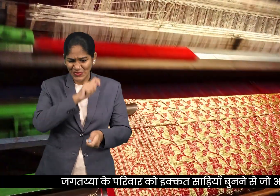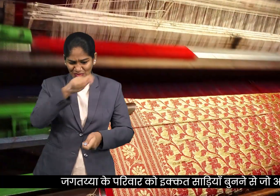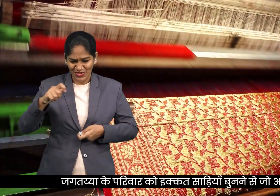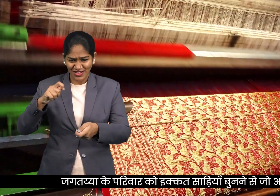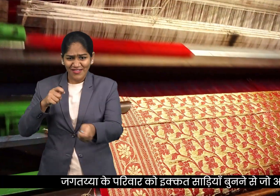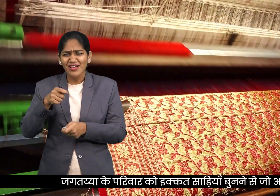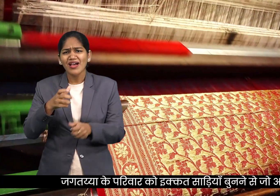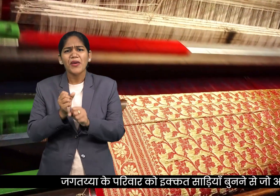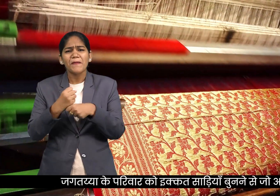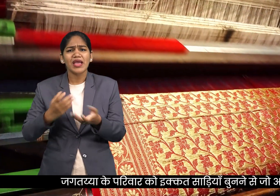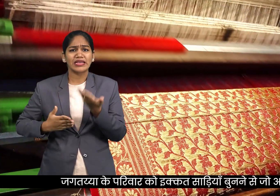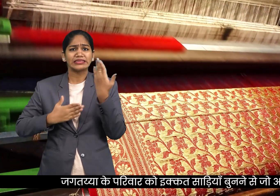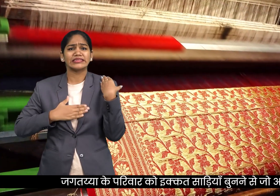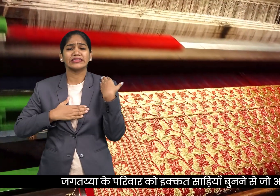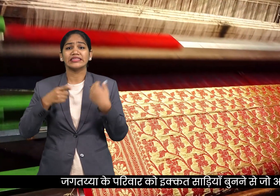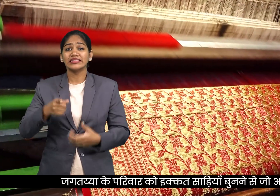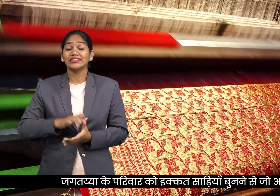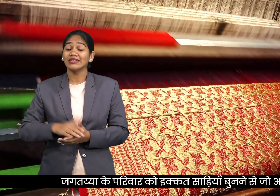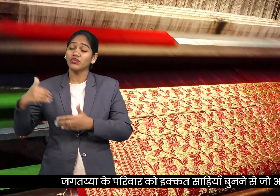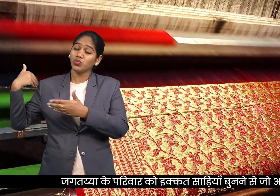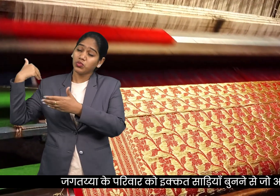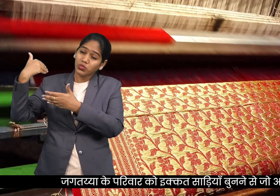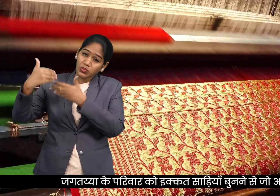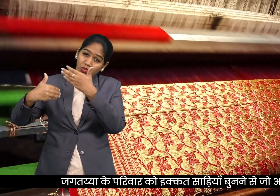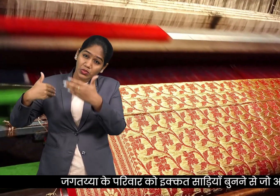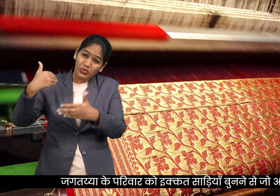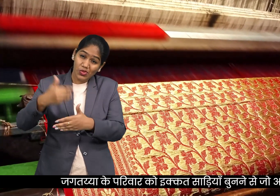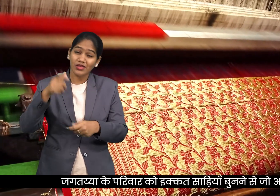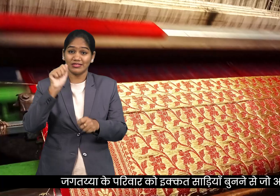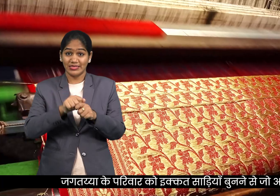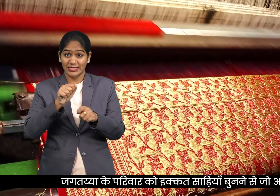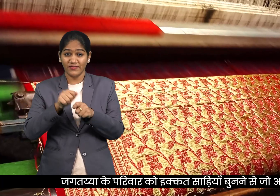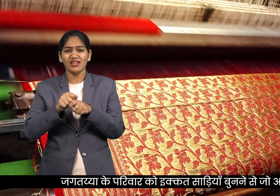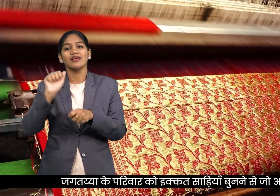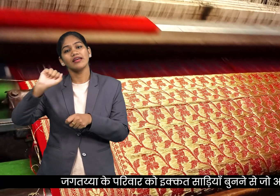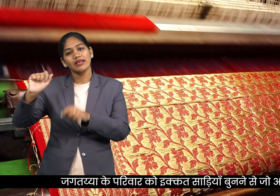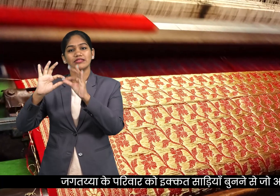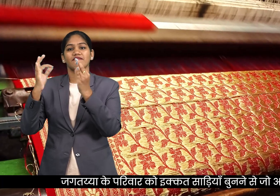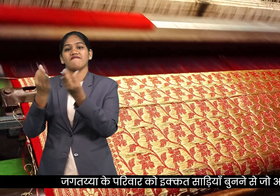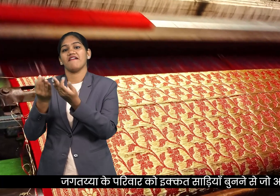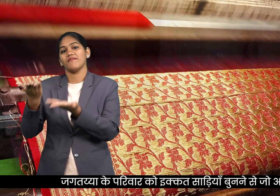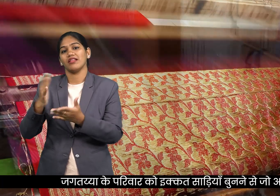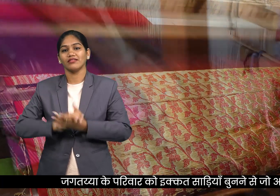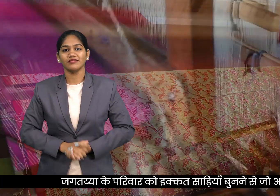जगतैया के परिवार को इक्कत साड़ियाँ बुनने से जो आय मिलती है,